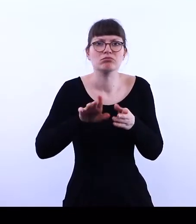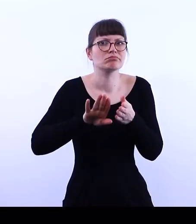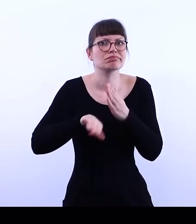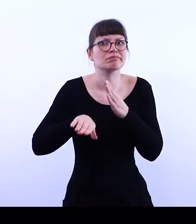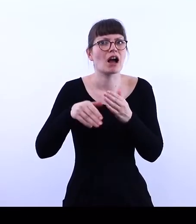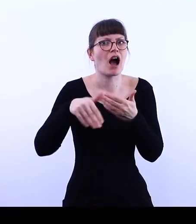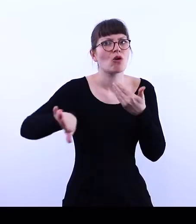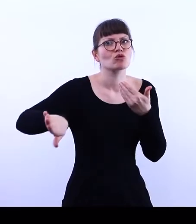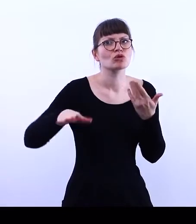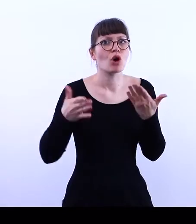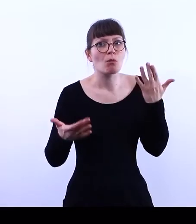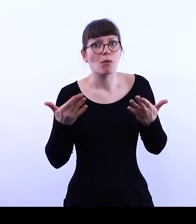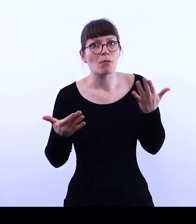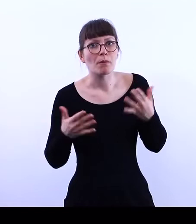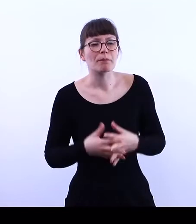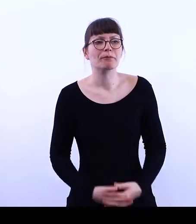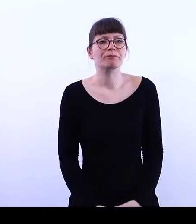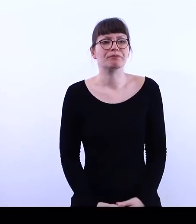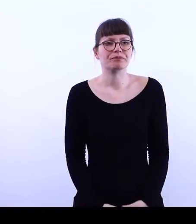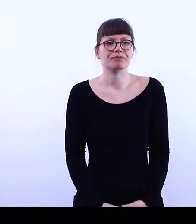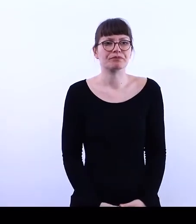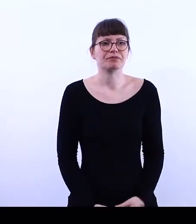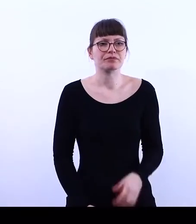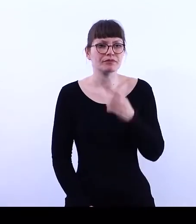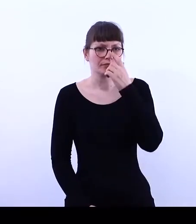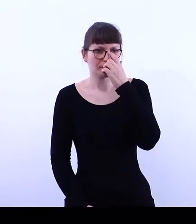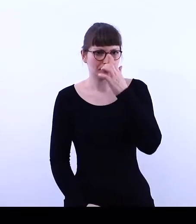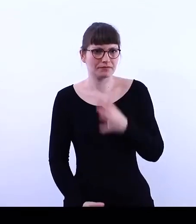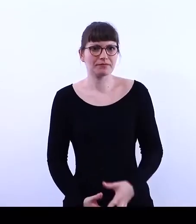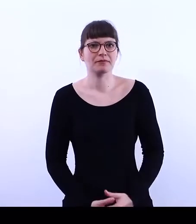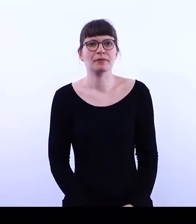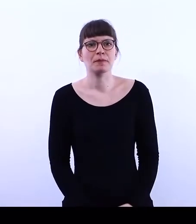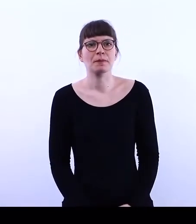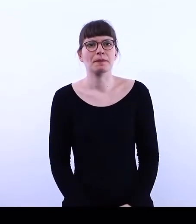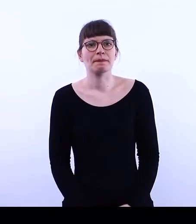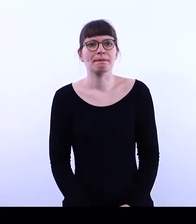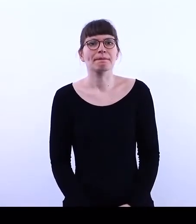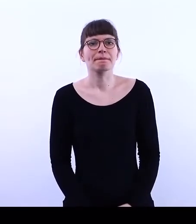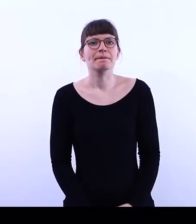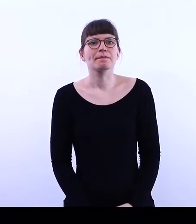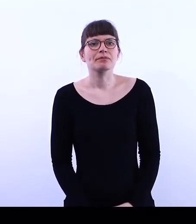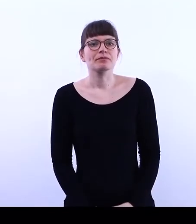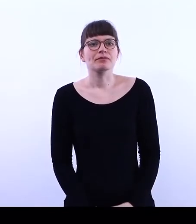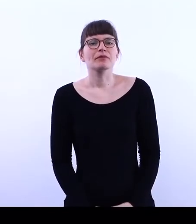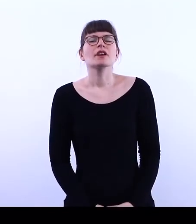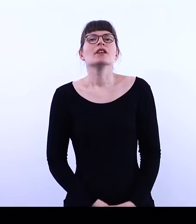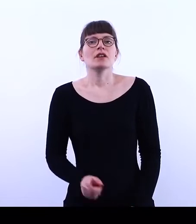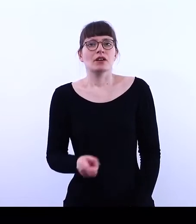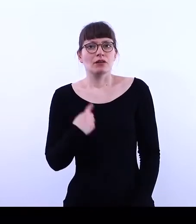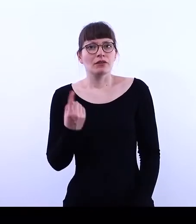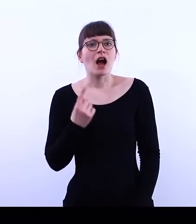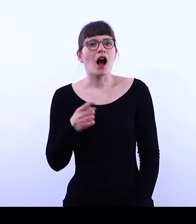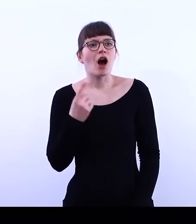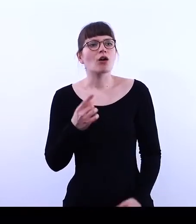Genau. Wir haben das auch mit einer Visionsentwicklung begonnen. Also wir haben uns